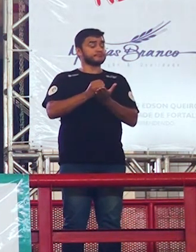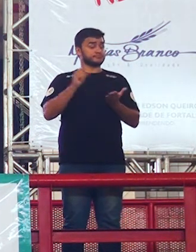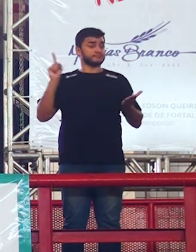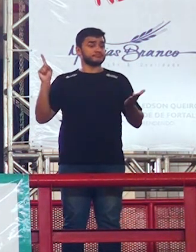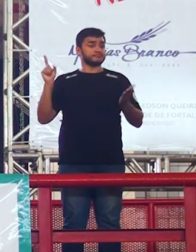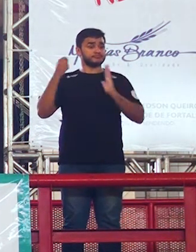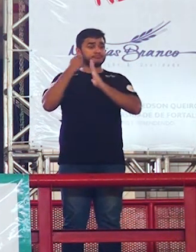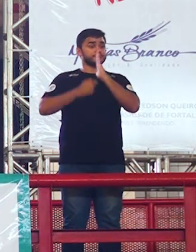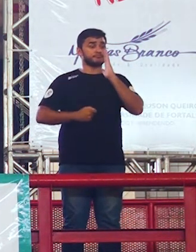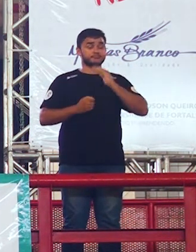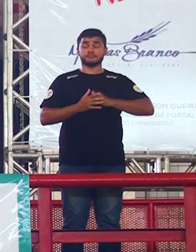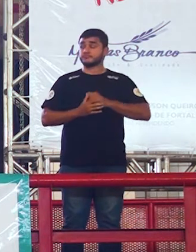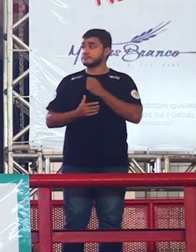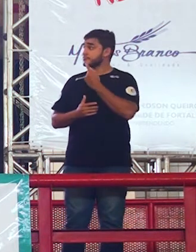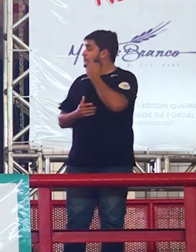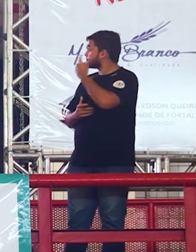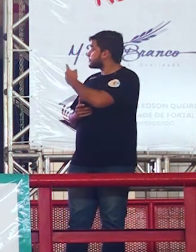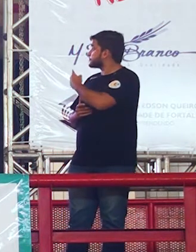aí